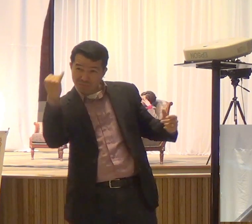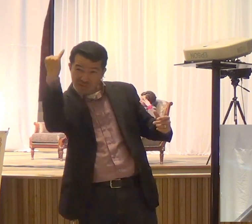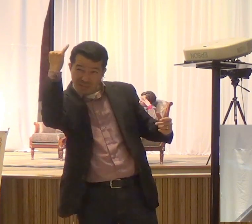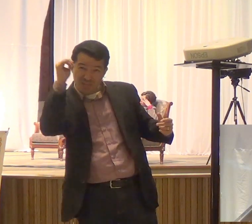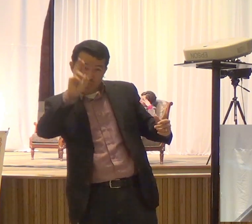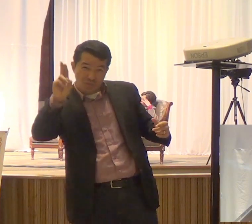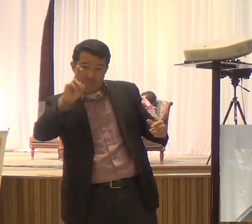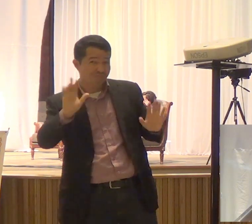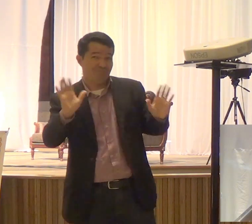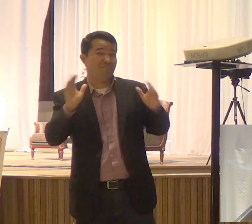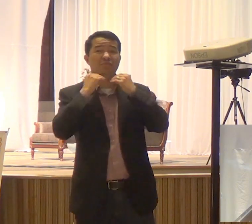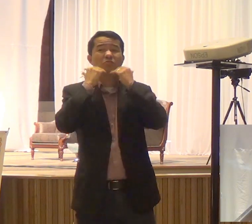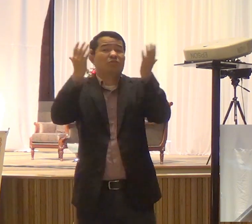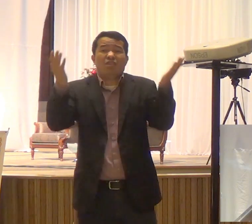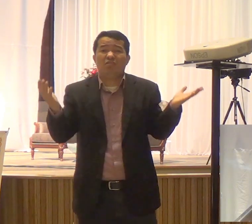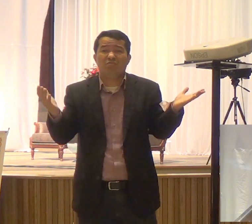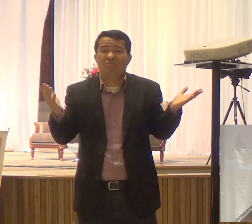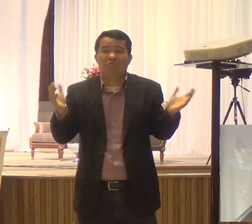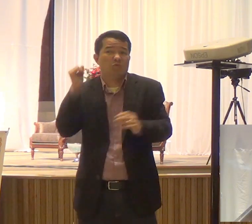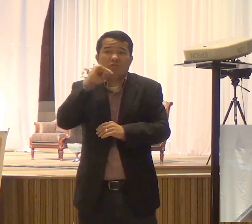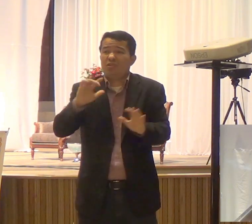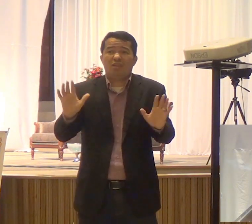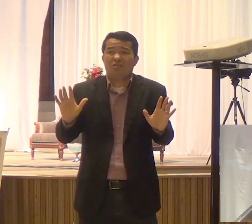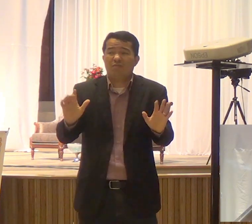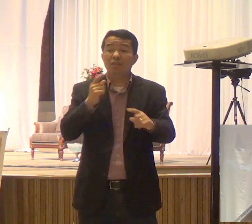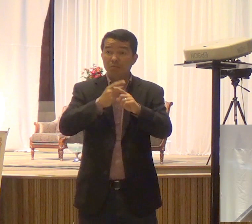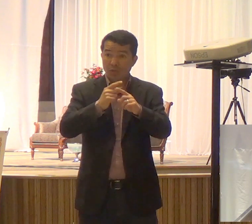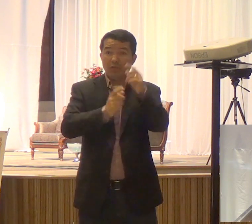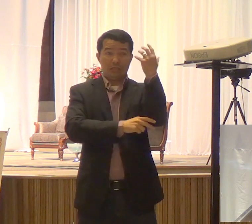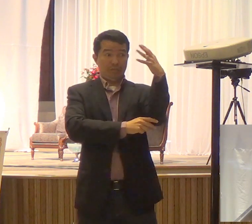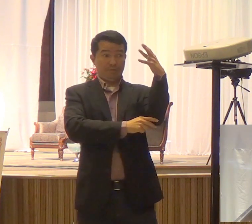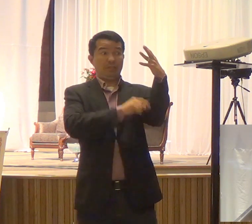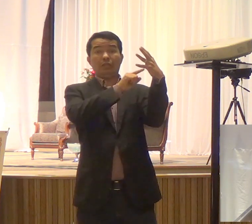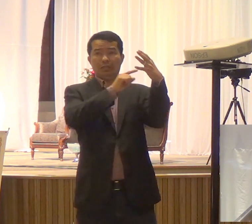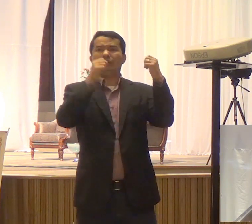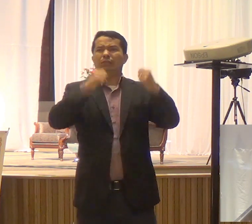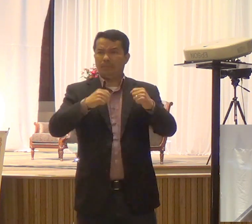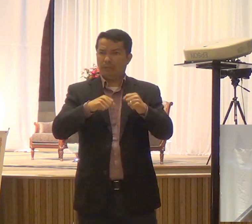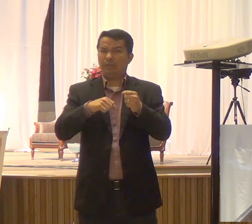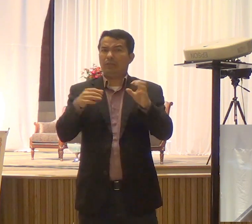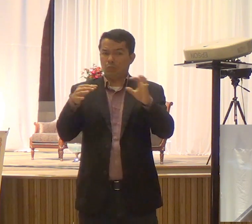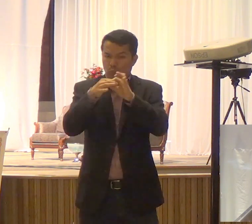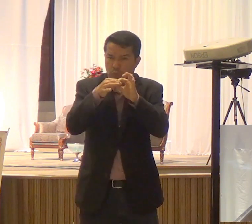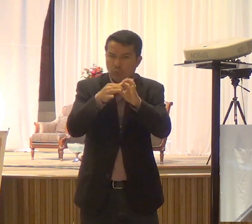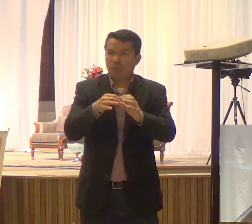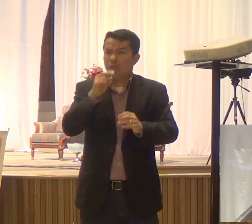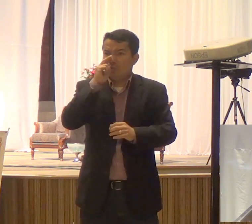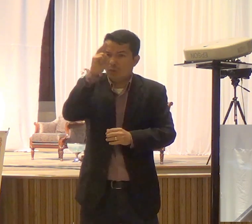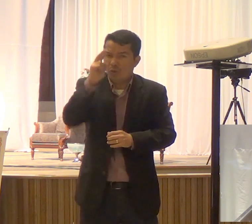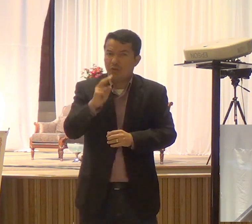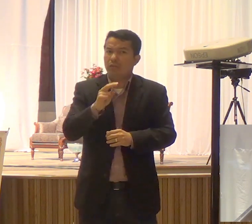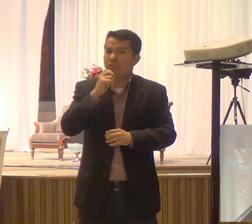uvas, no máximo, quando ela está conectada, viva e funcionando bem. É verdade que vão existir outros tipos de